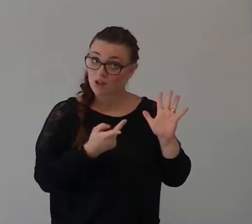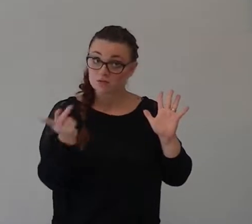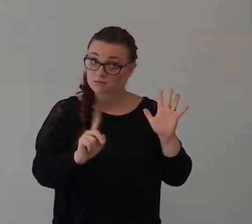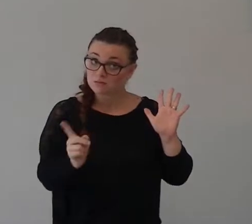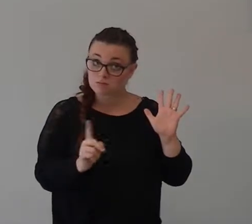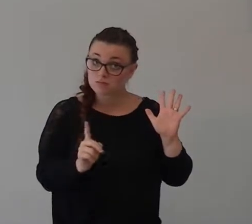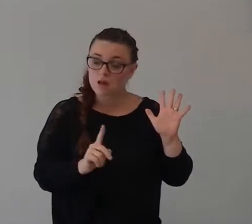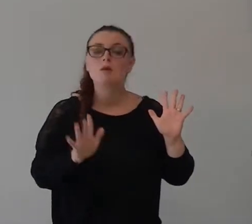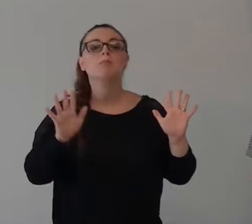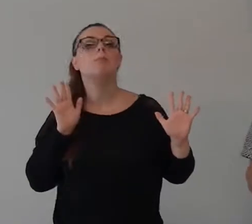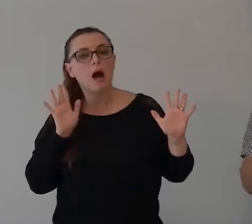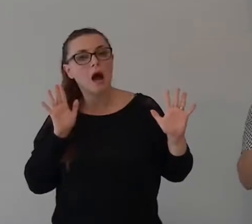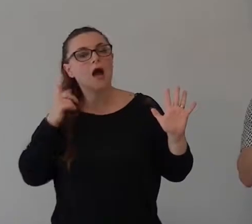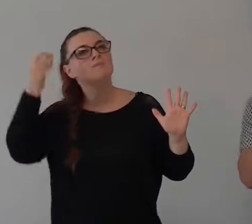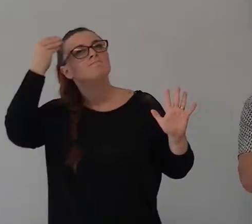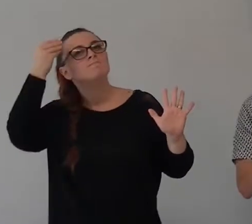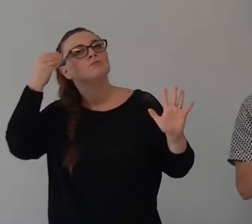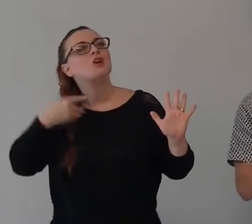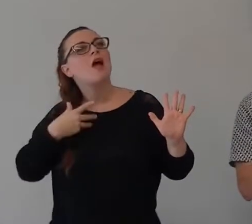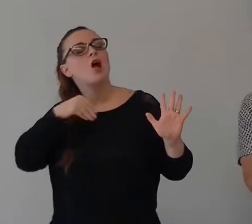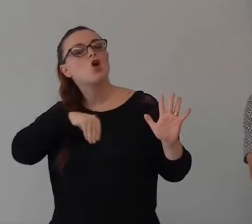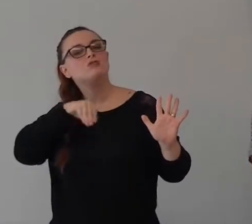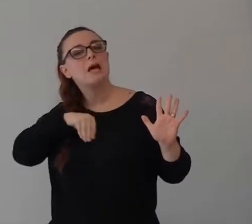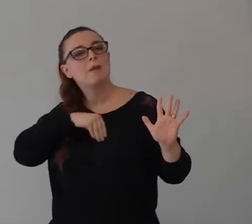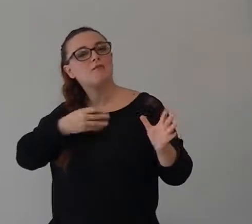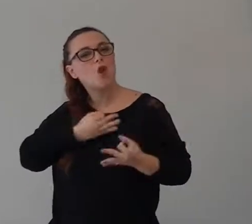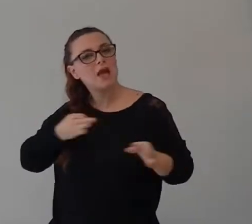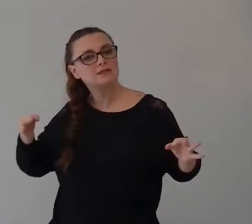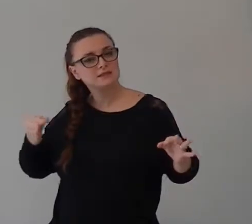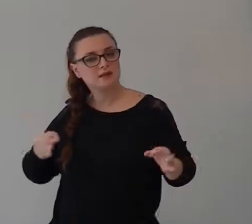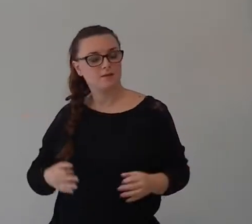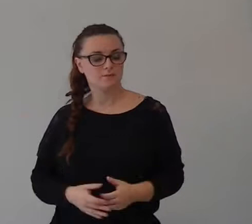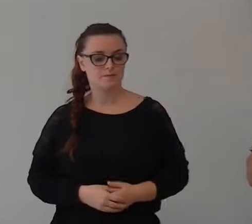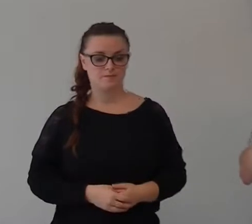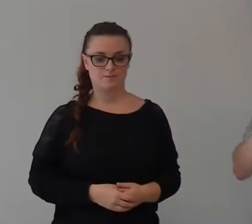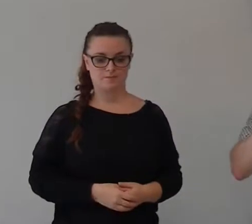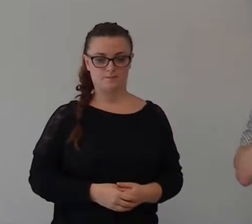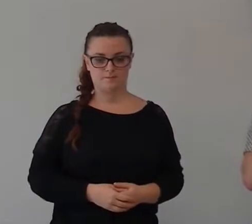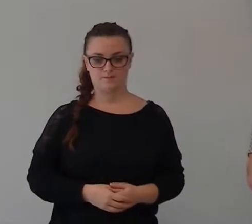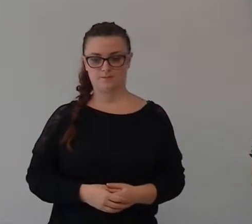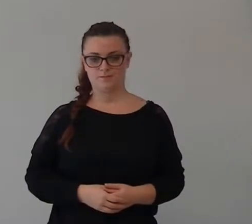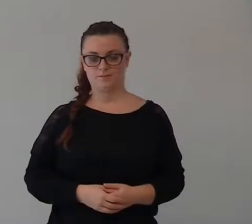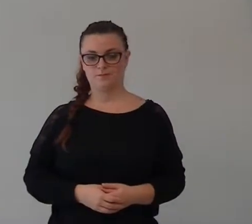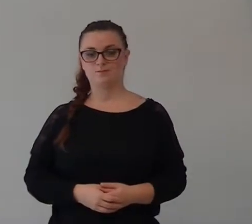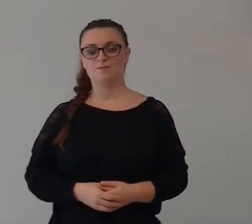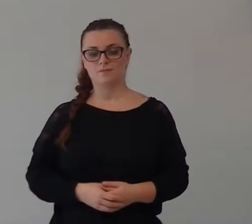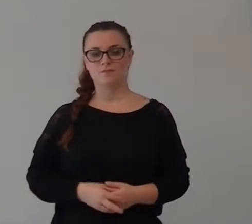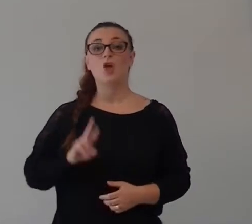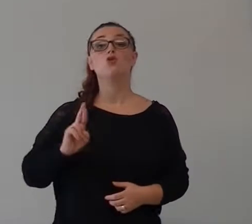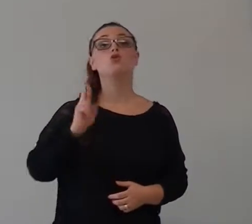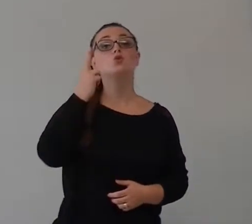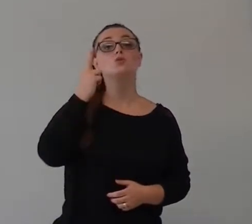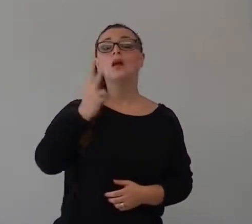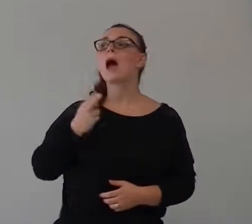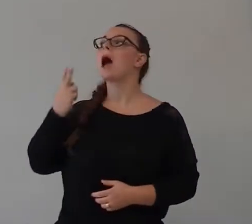Ruth non solo a fede, ma si predispone in maniera di ricevere la benedizione del